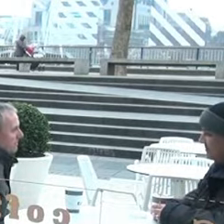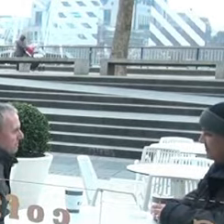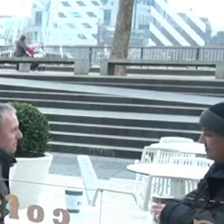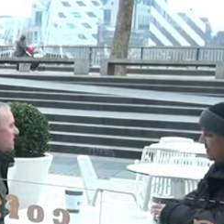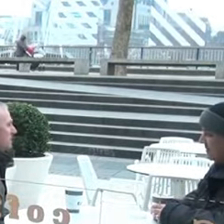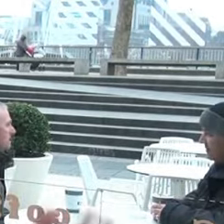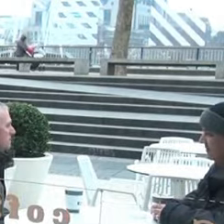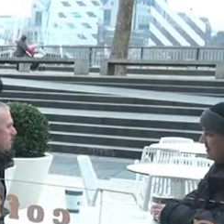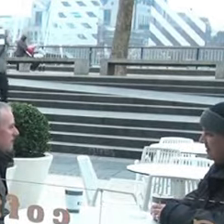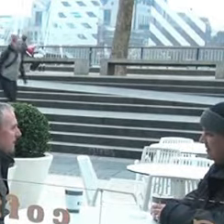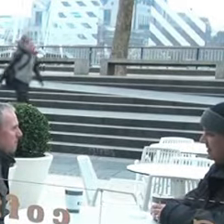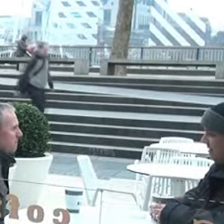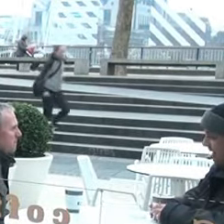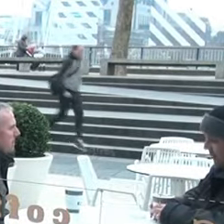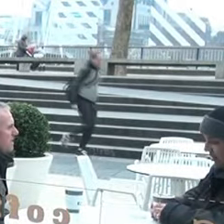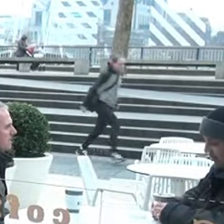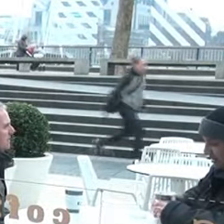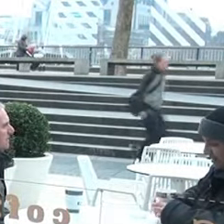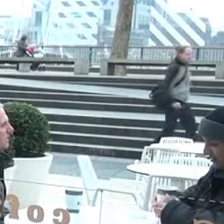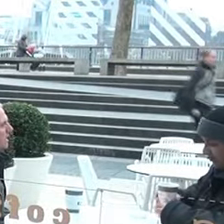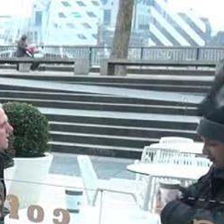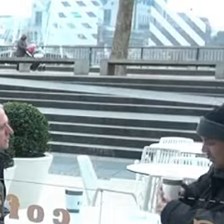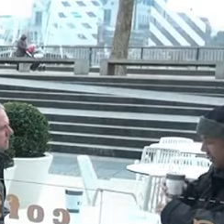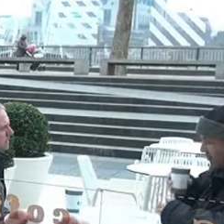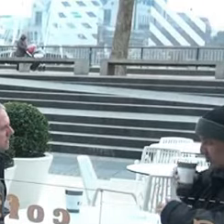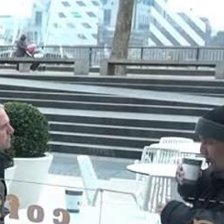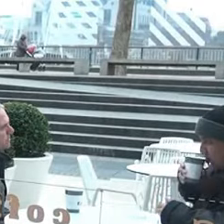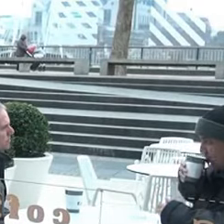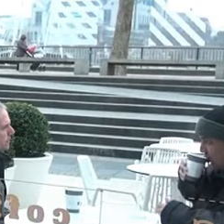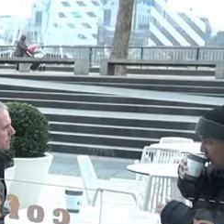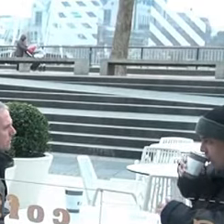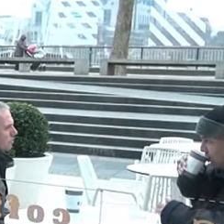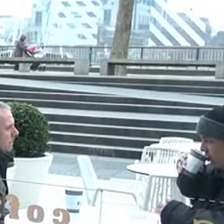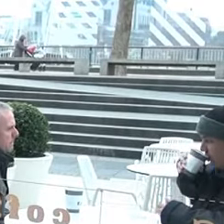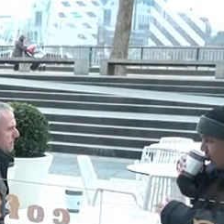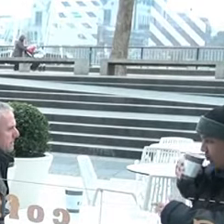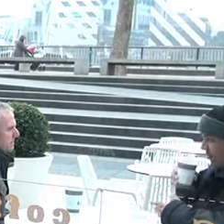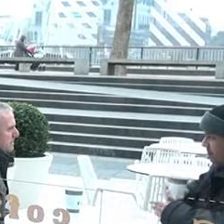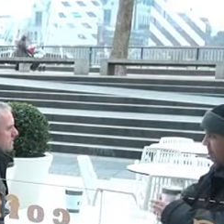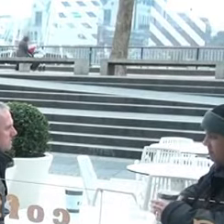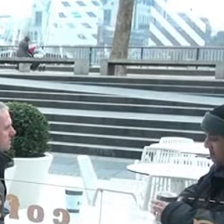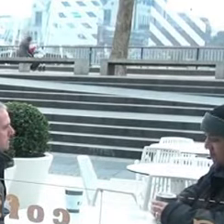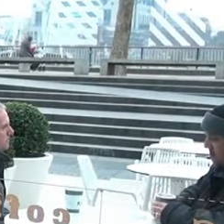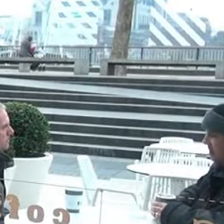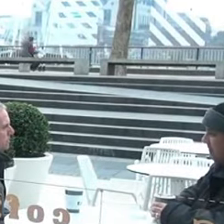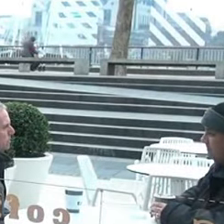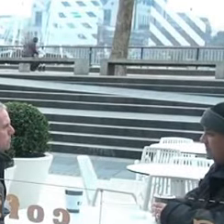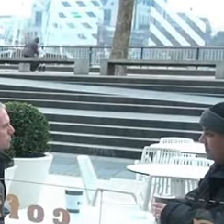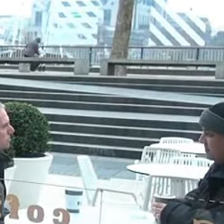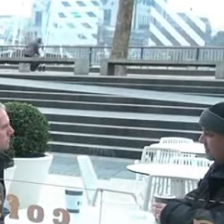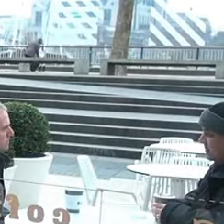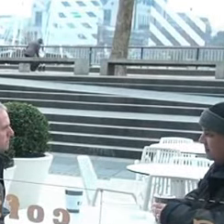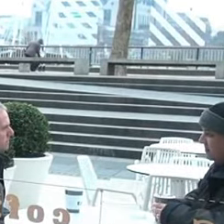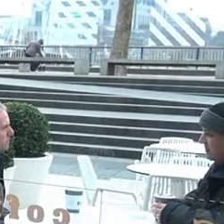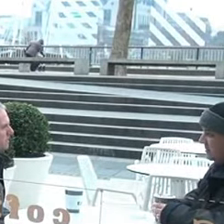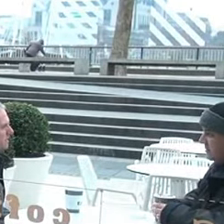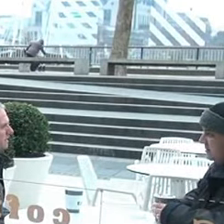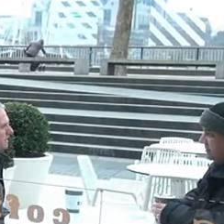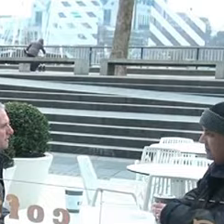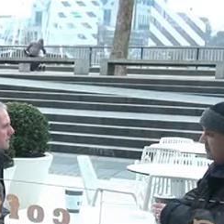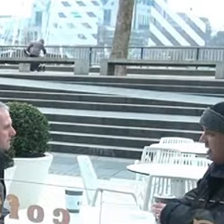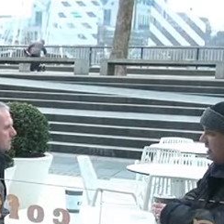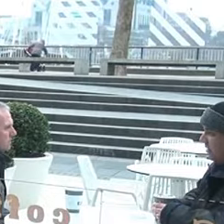seguinte frase: nossa, como fulano tem sorte, parece que tem um toque de Midas, tudo que põe a mão se transforma em ouro. Mas esse